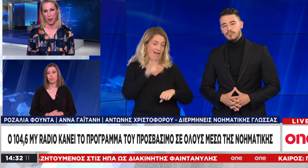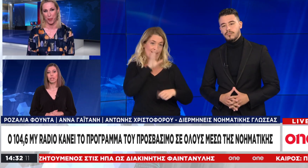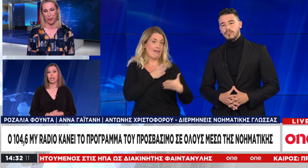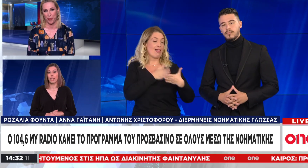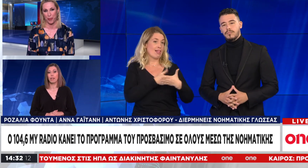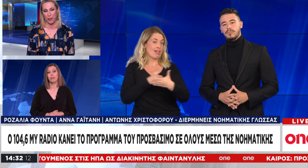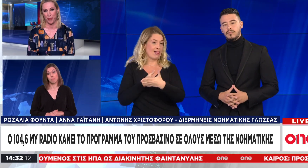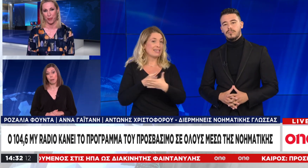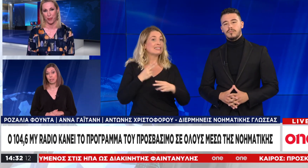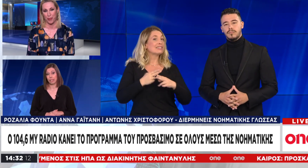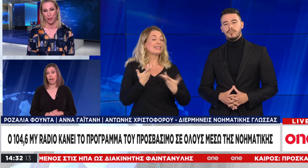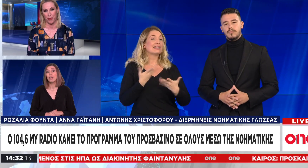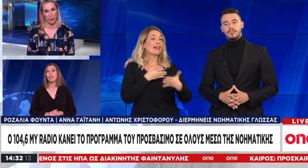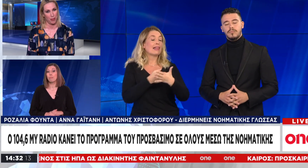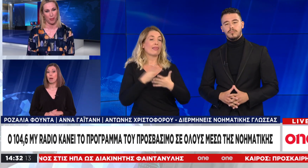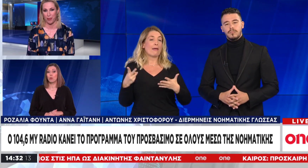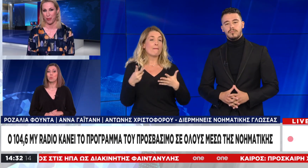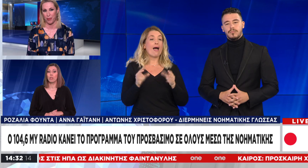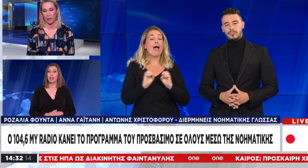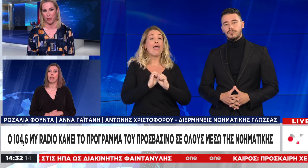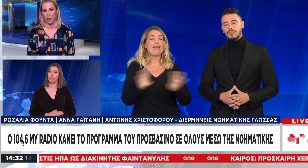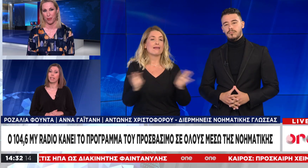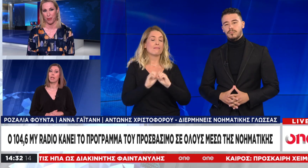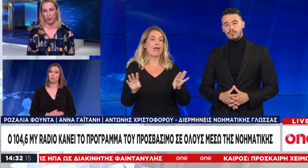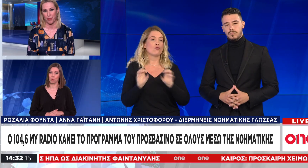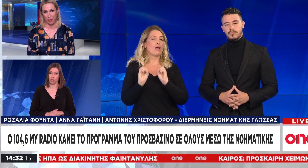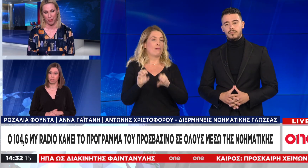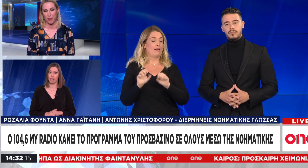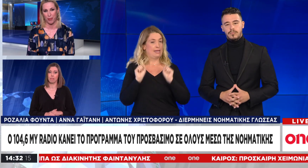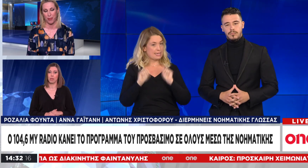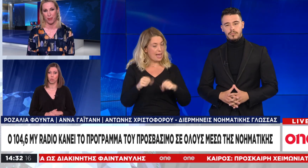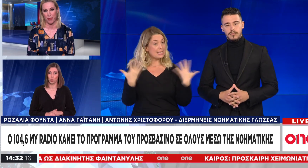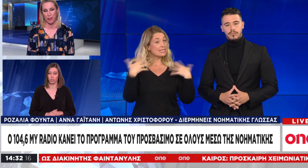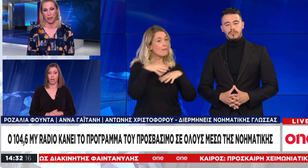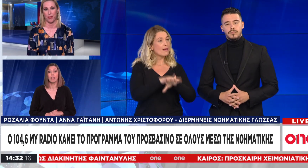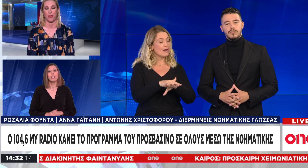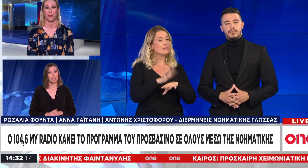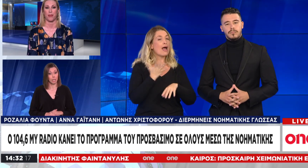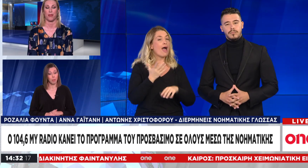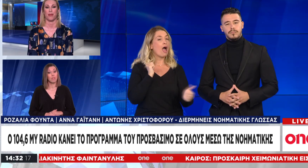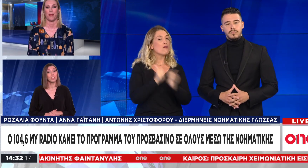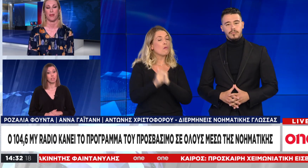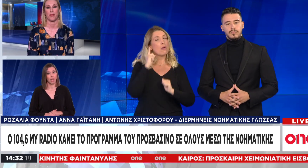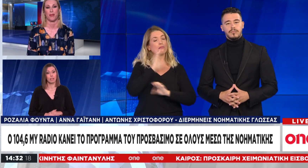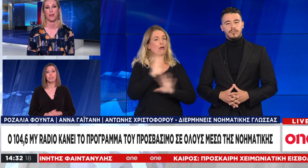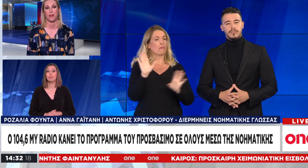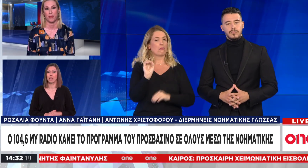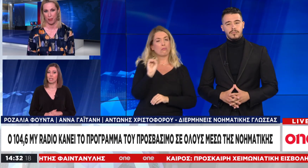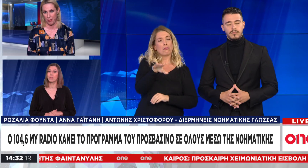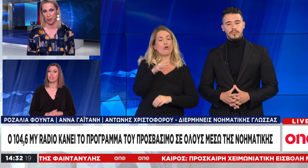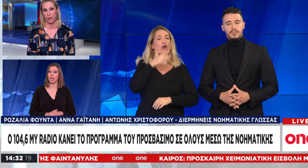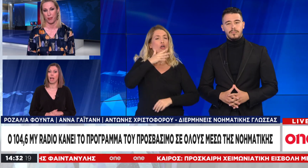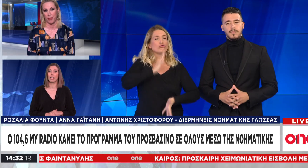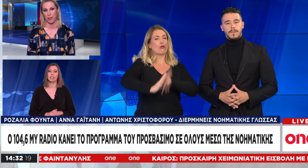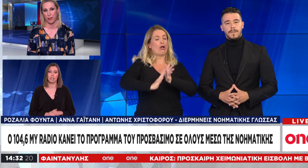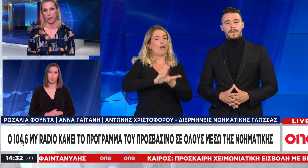ε πραγμα κά υπάρχουν αρκετά εμπόδια στην καθημερινότητα στην εκπαίδευση ναι στη συμπερίληψη